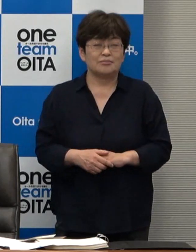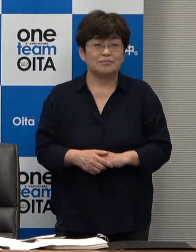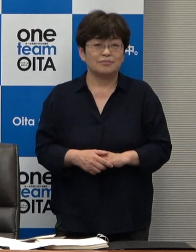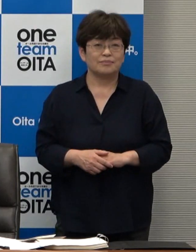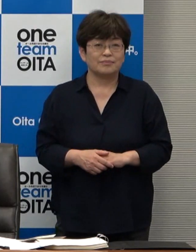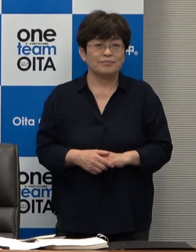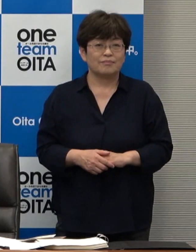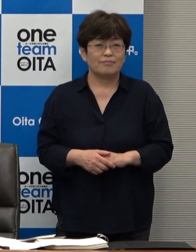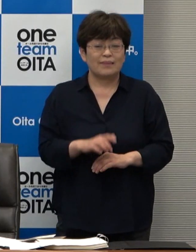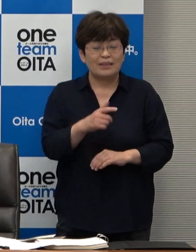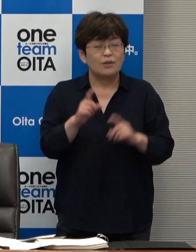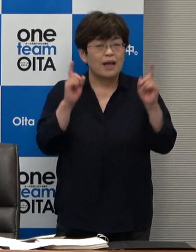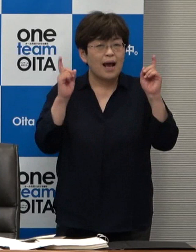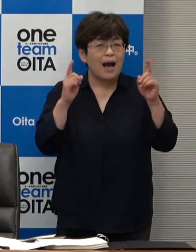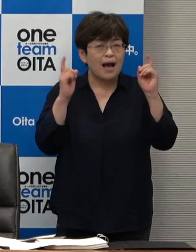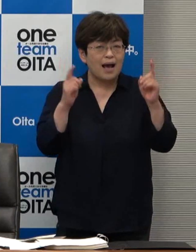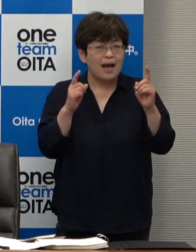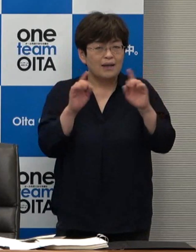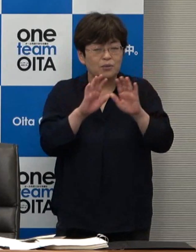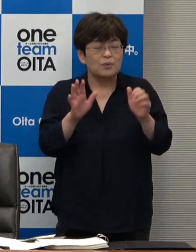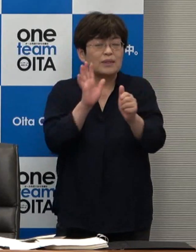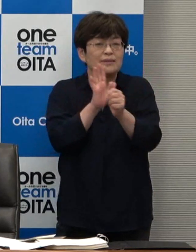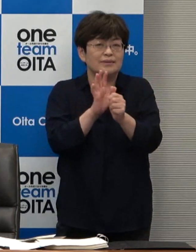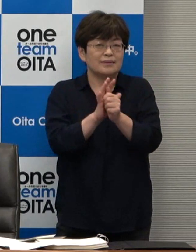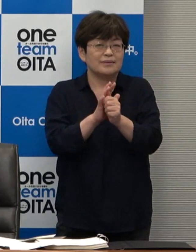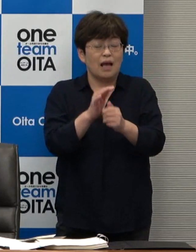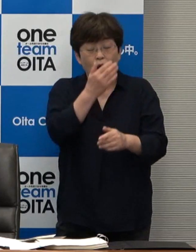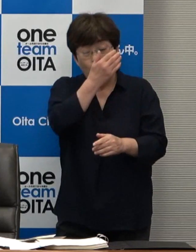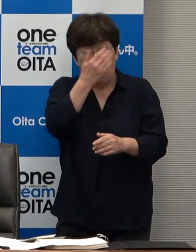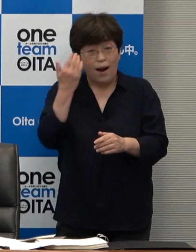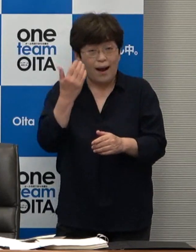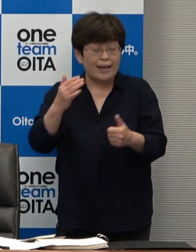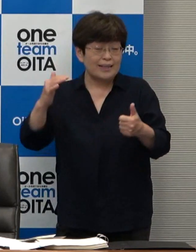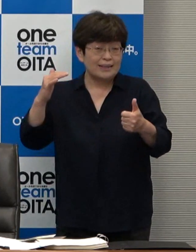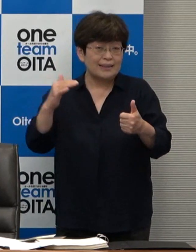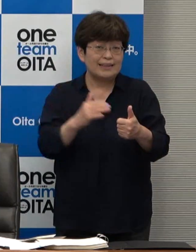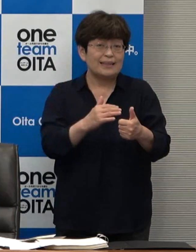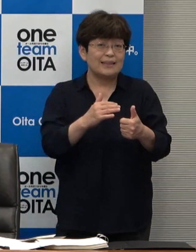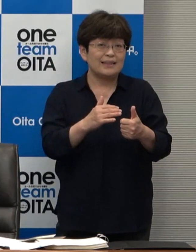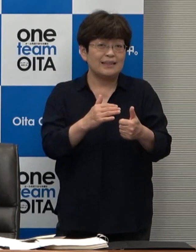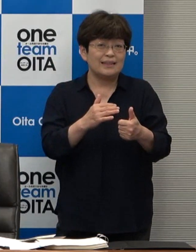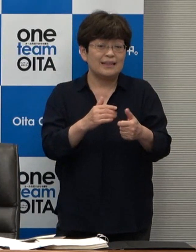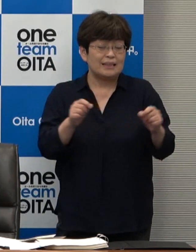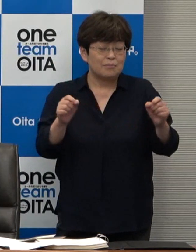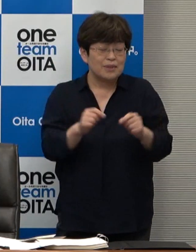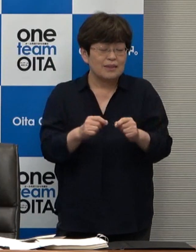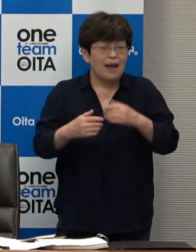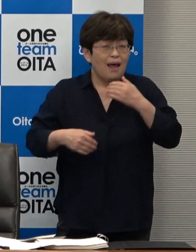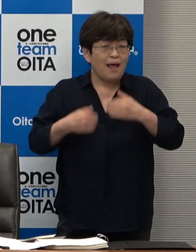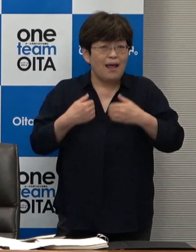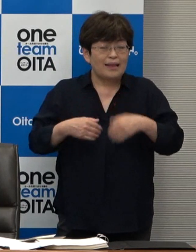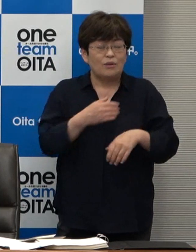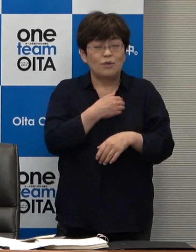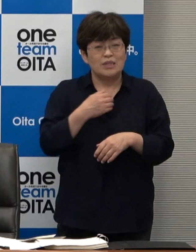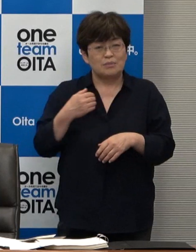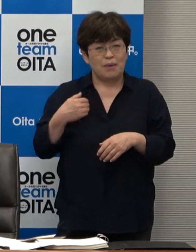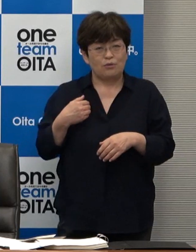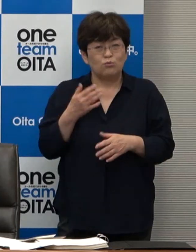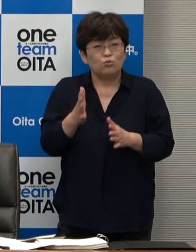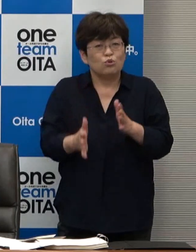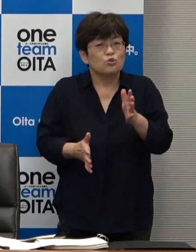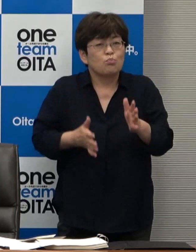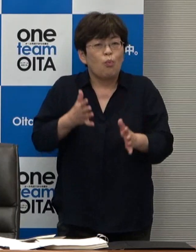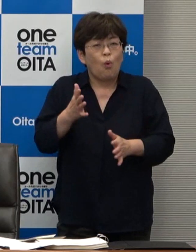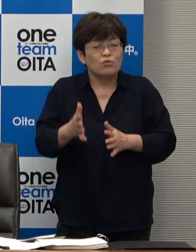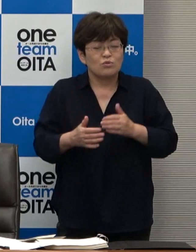アーバンフェスタ開催事業では、若者に人気があり身近で楽しめるアーバンスポーツ